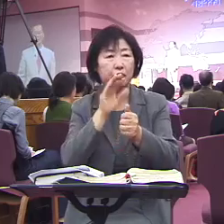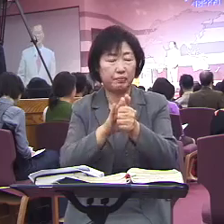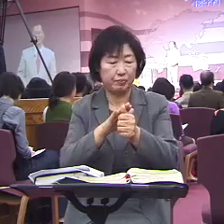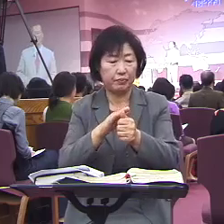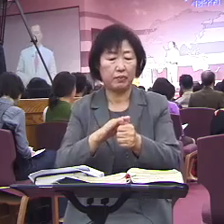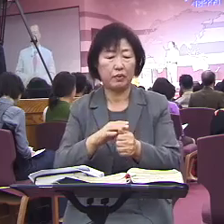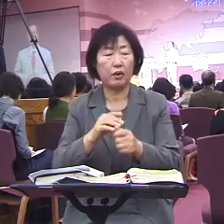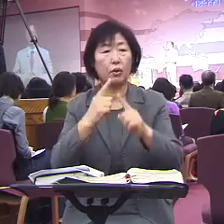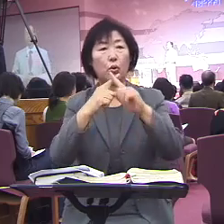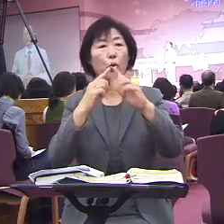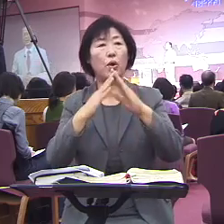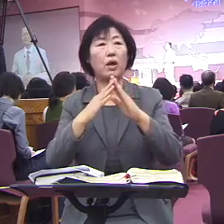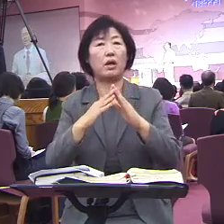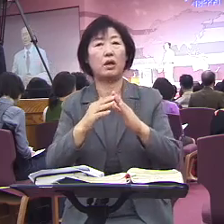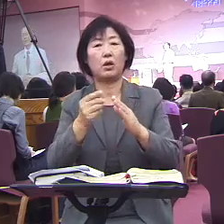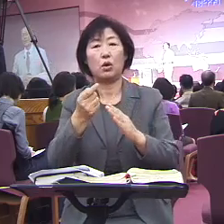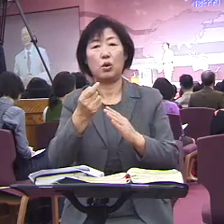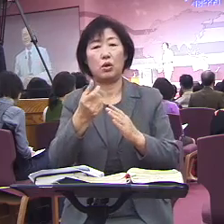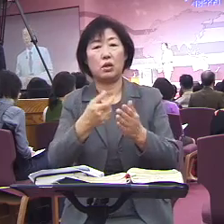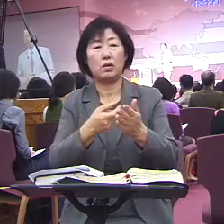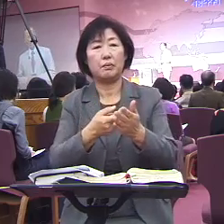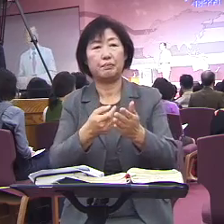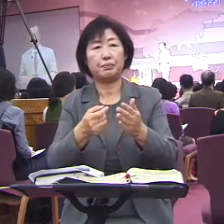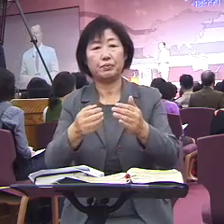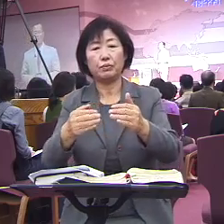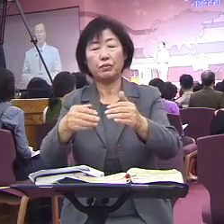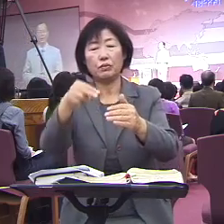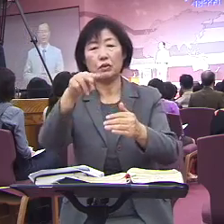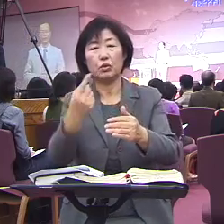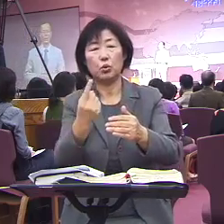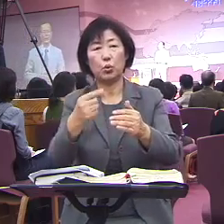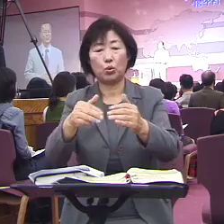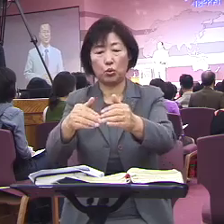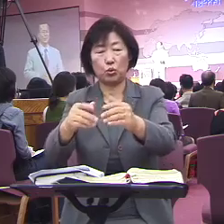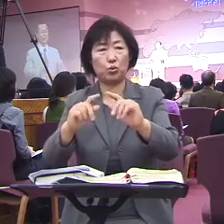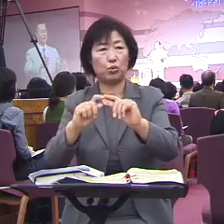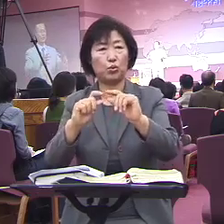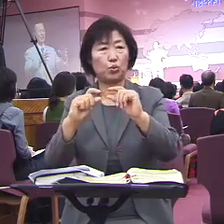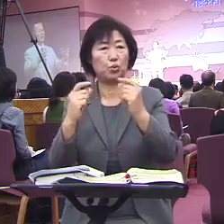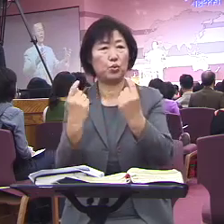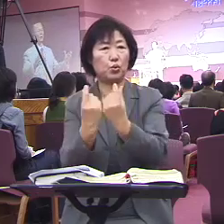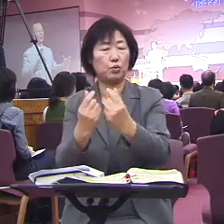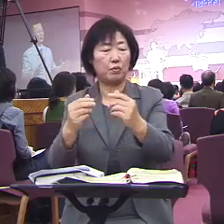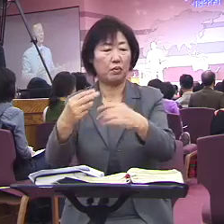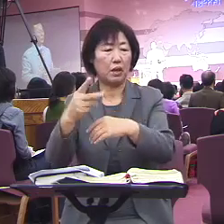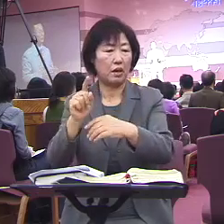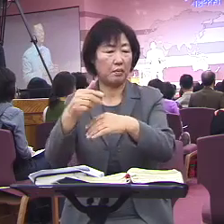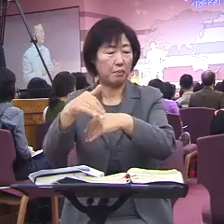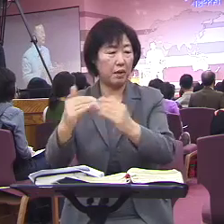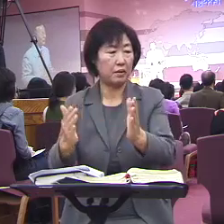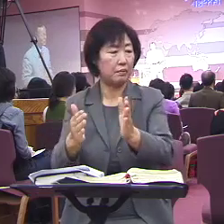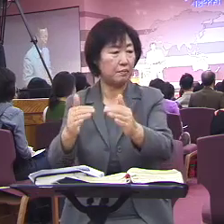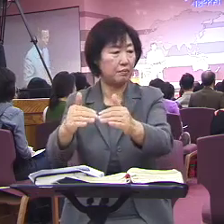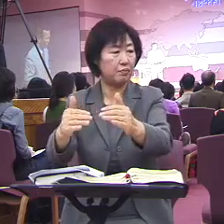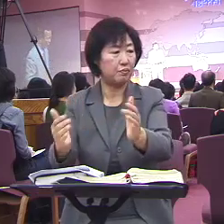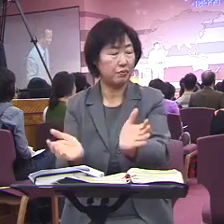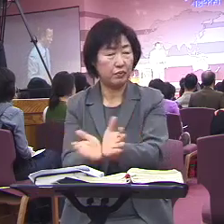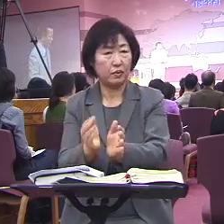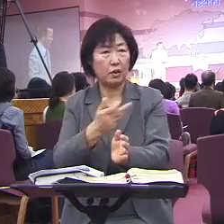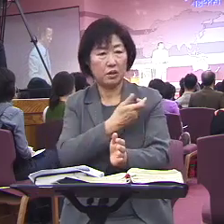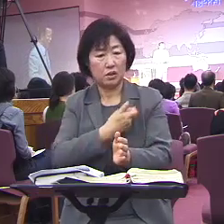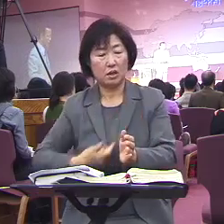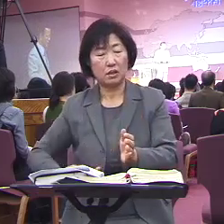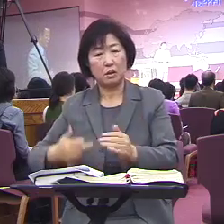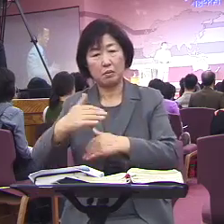우리 교회에 이렇게 그 소그룹 다락방 모임이 있고요. 또한 이제 그 제자반도 이렇게 소그룹으로 모여서